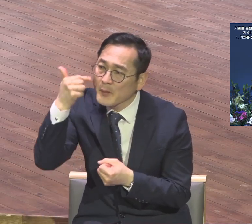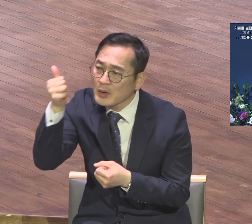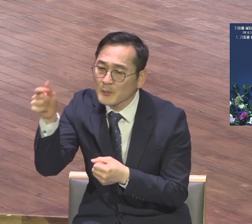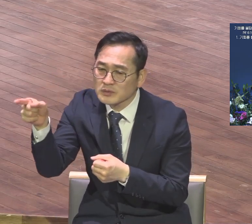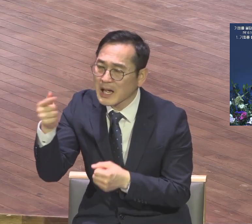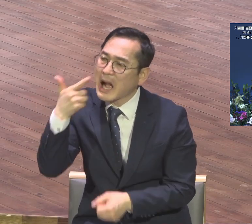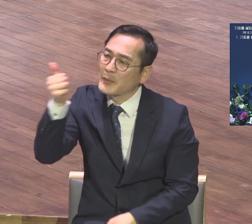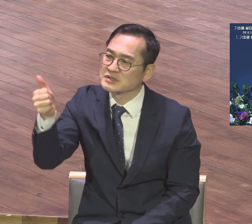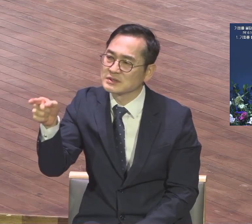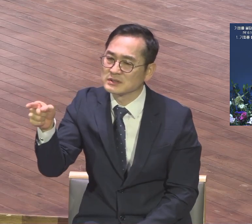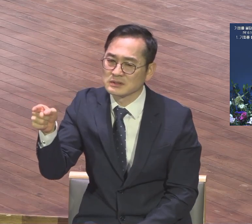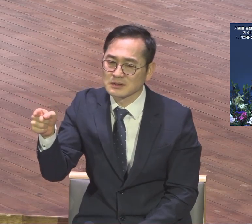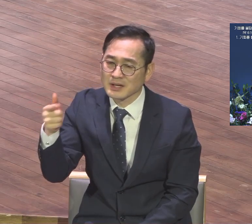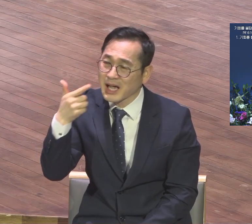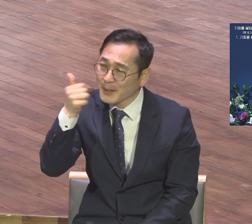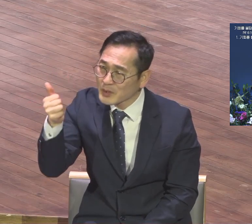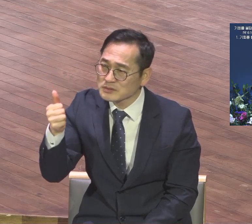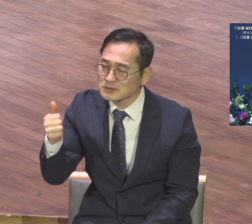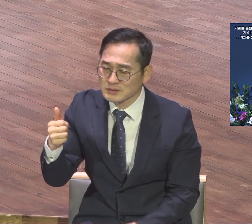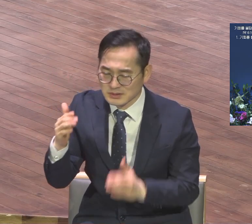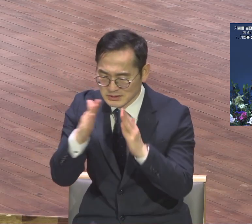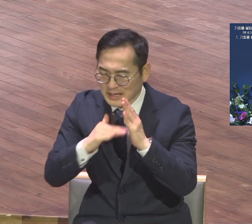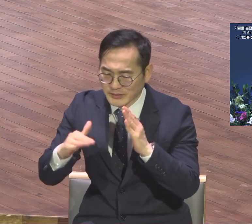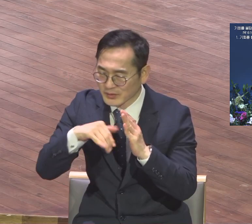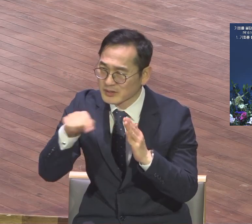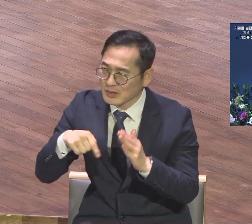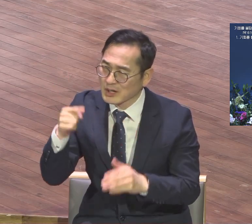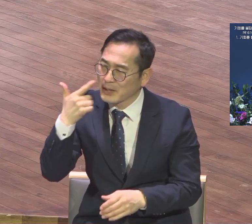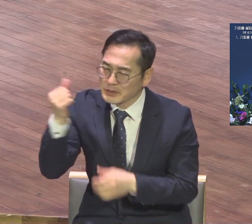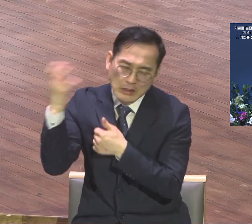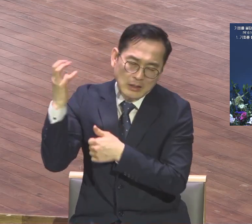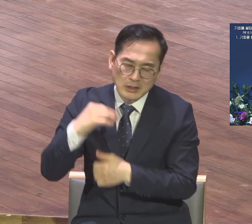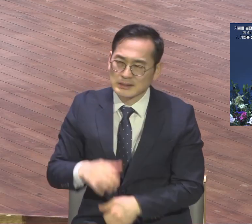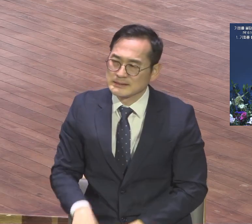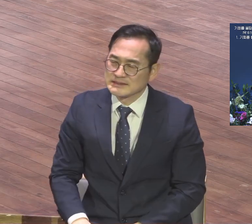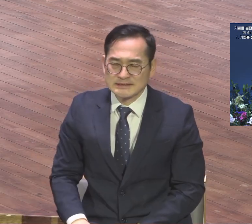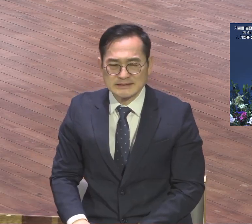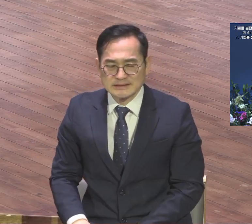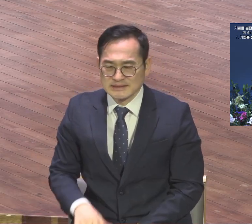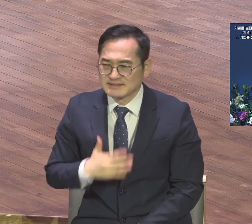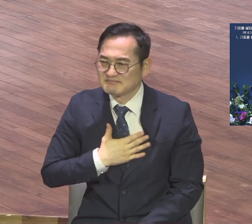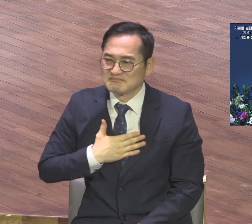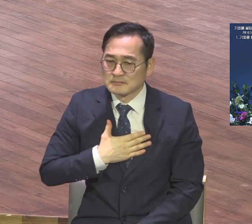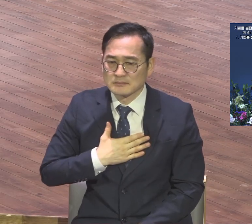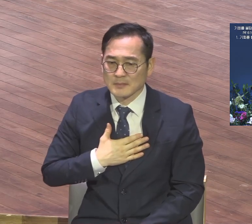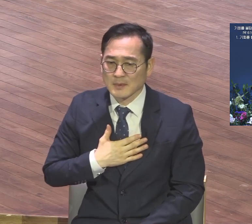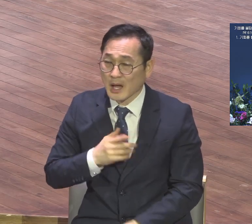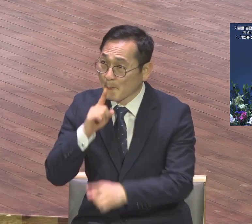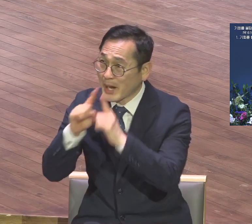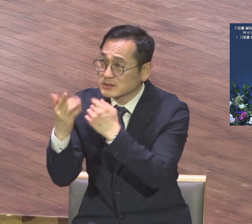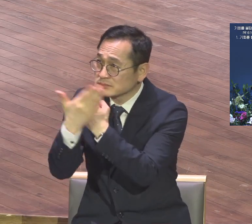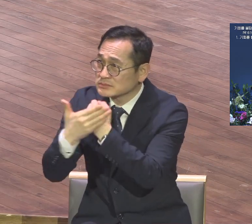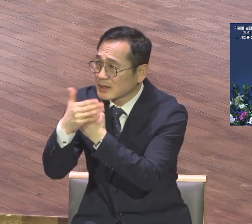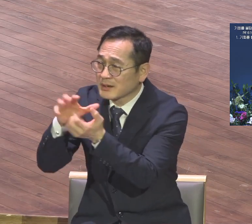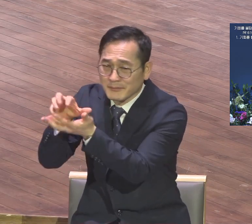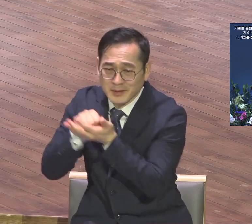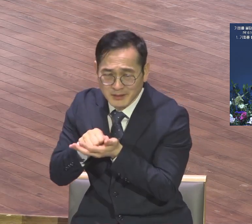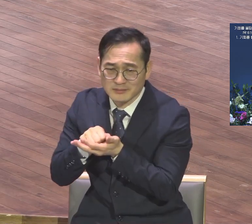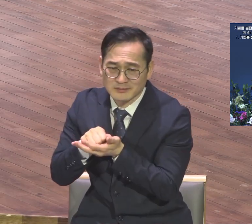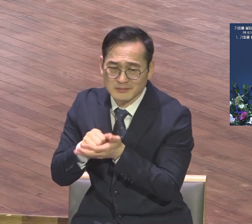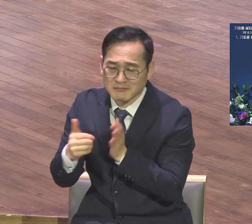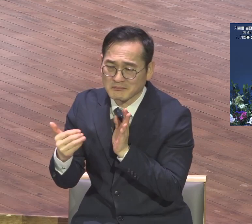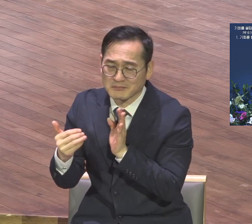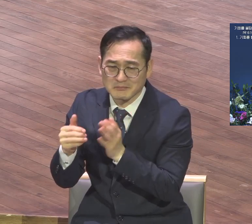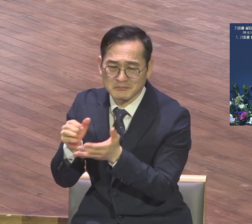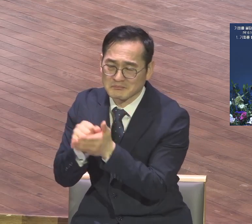육신적으로 보니까 고향서 대체 못 본다 하잖아요 예수님이. 그 예수님도